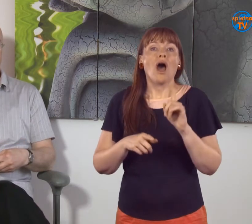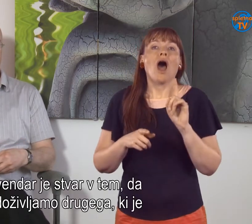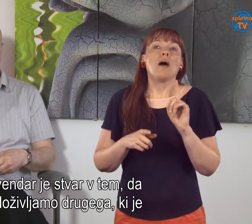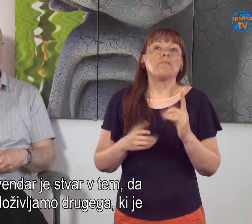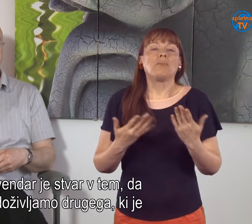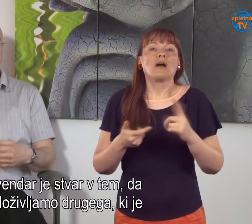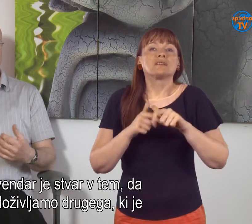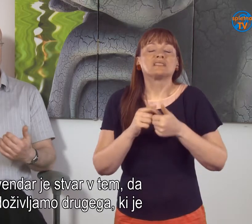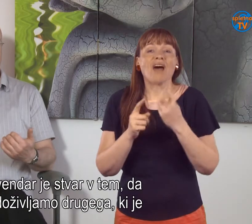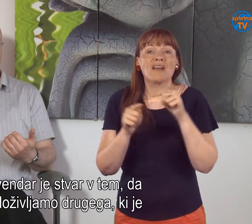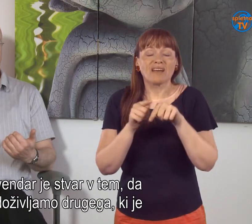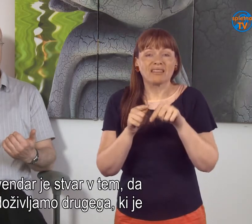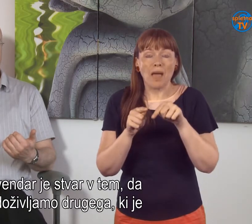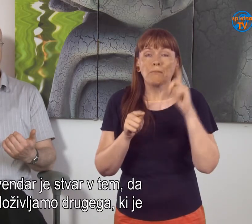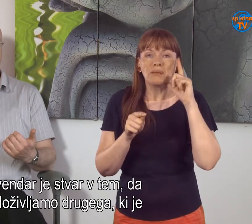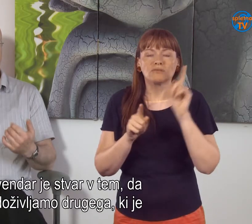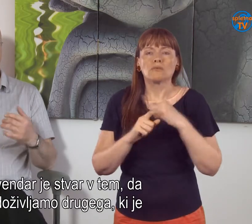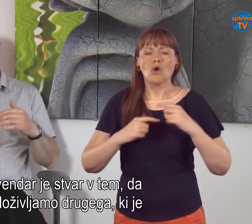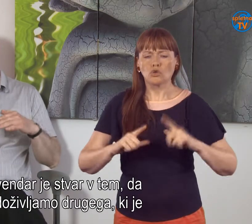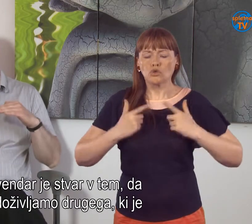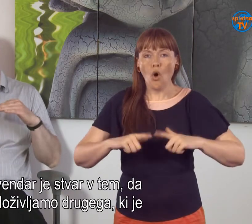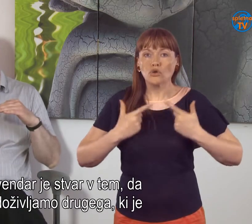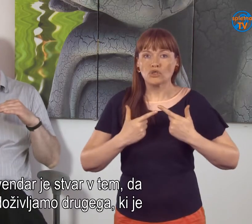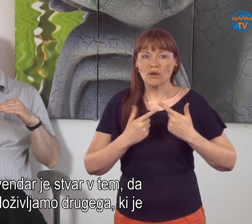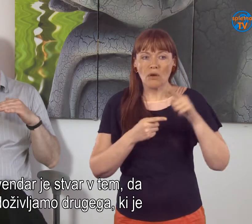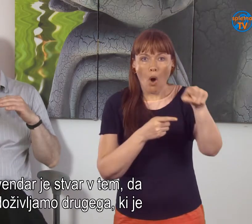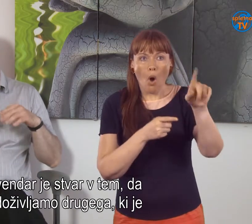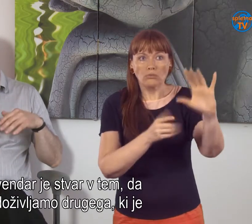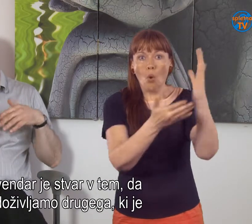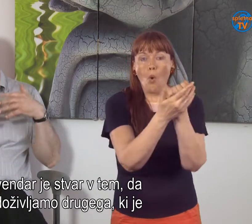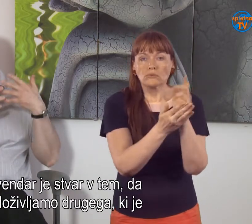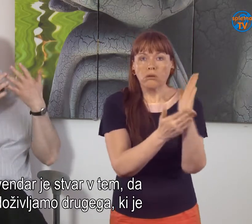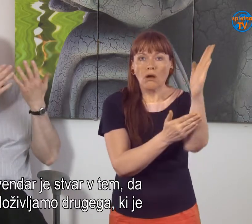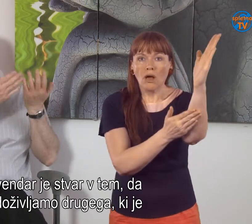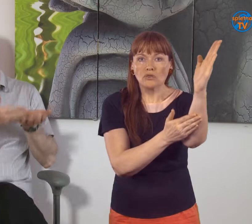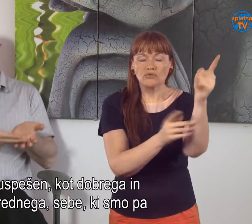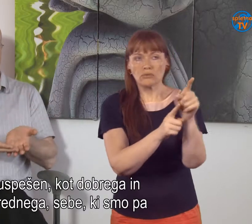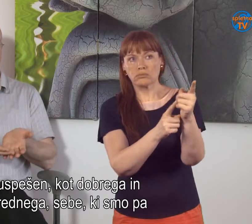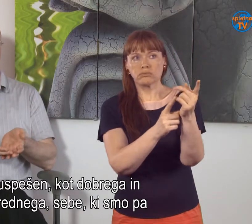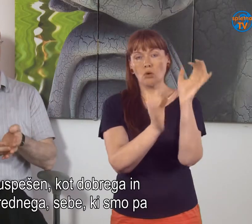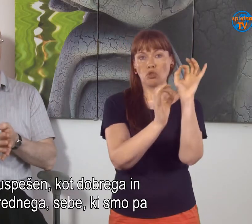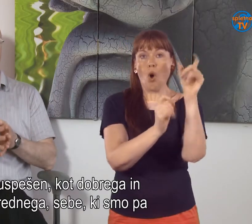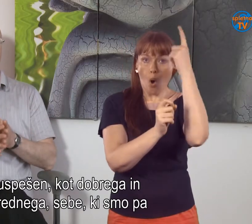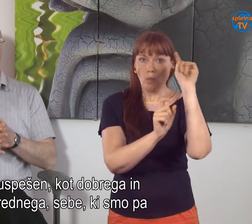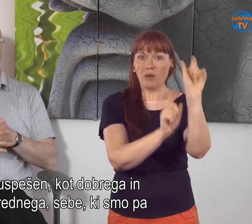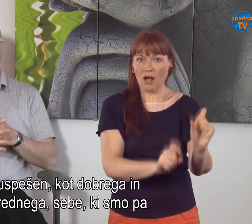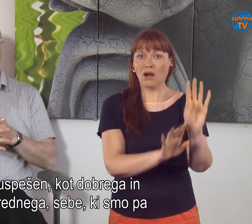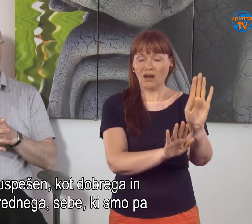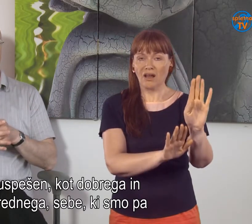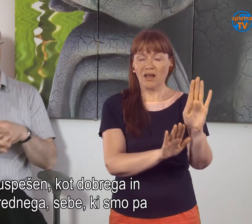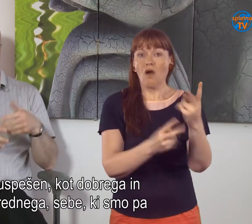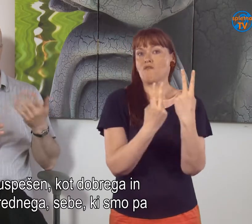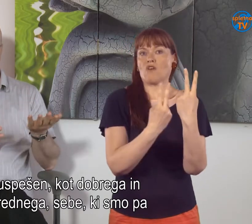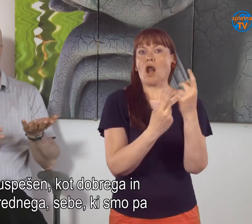potrebujemo, ampak je stvar v tem, ker doživljamo drugega, ki je uspešen,